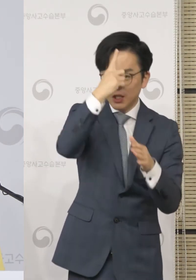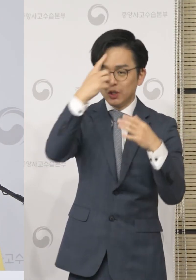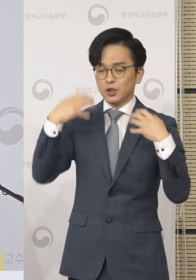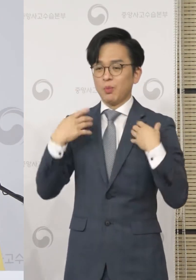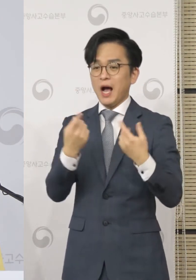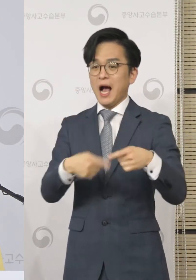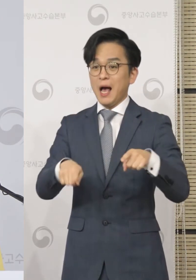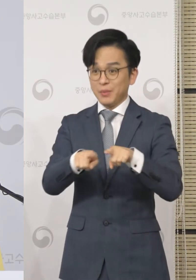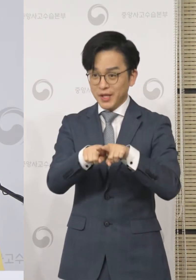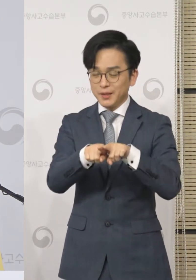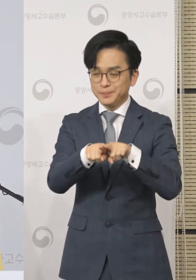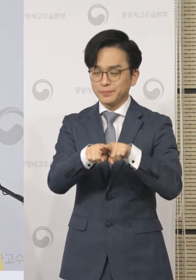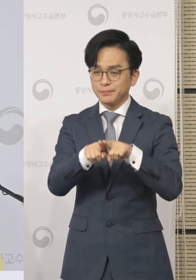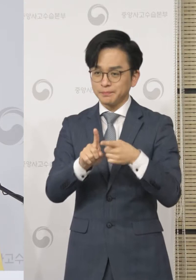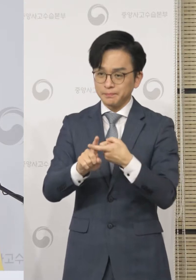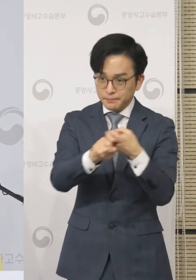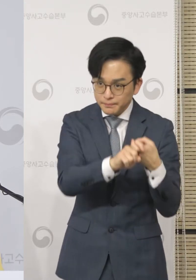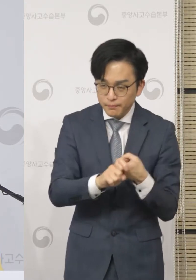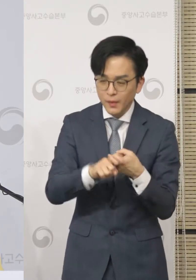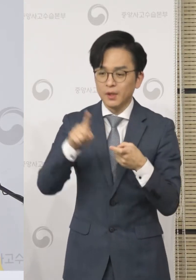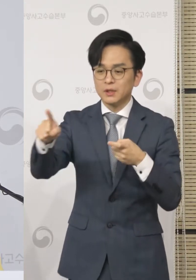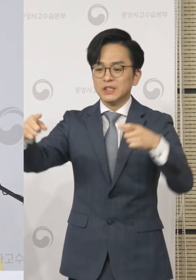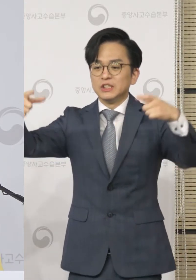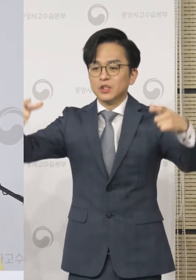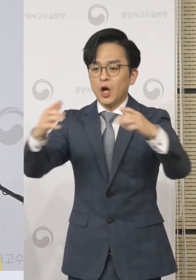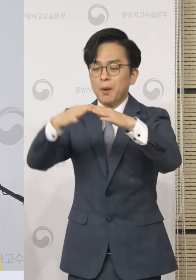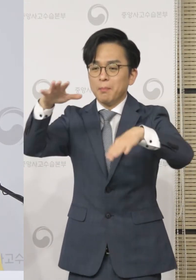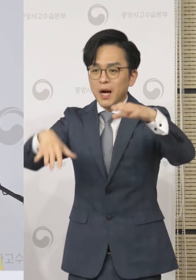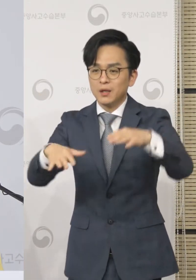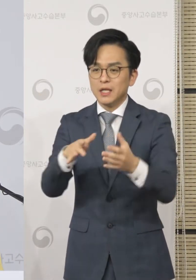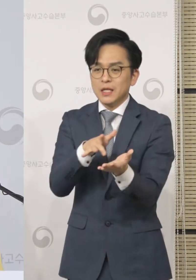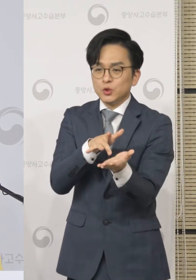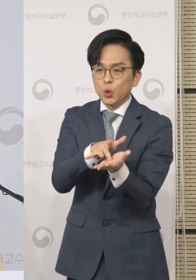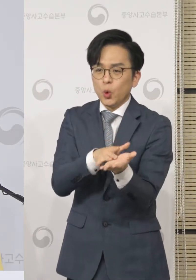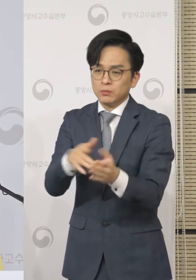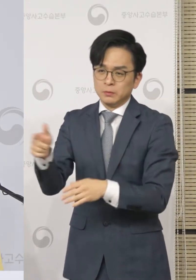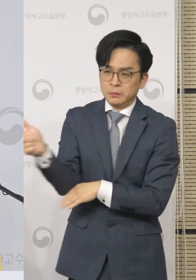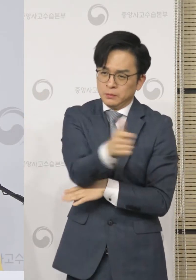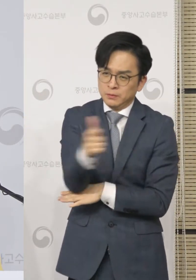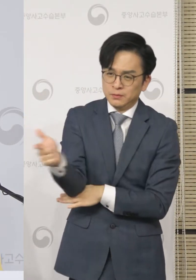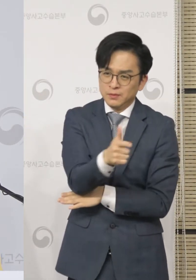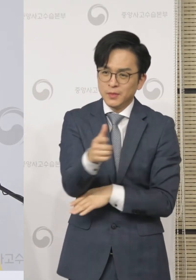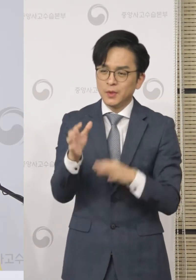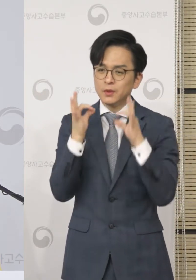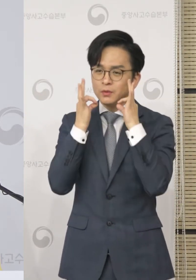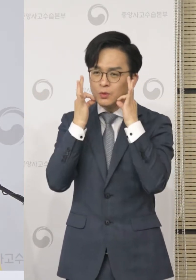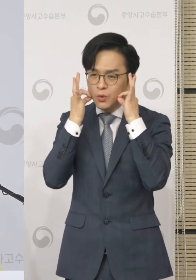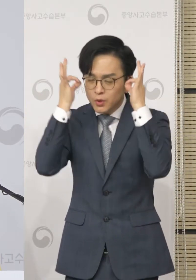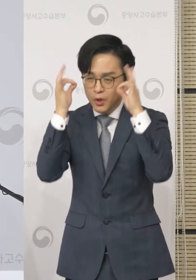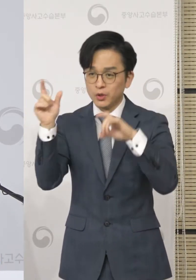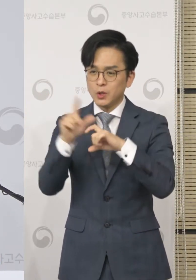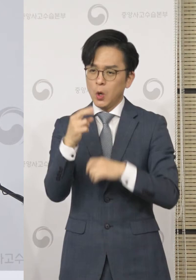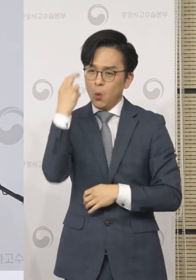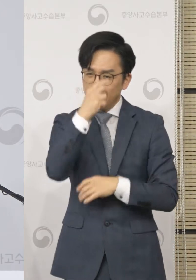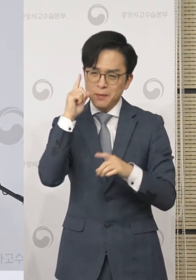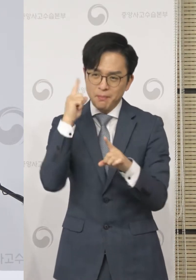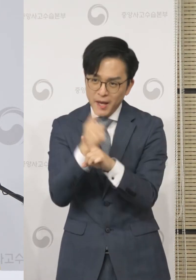시설과 인근 지역에 대해 소독과 방역을 철저하게 실시하며 관리해 나가도록